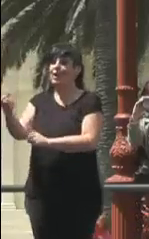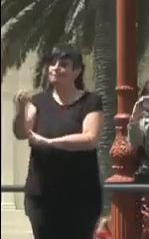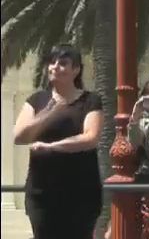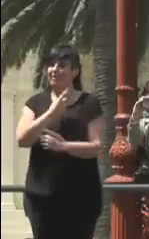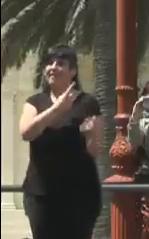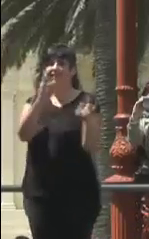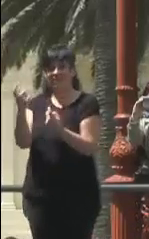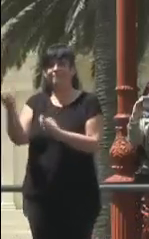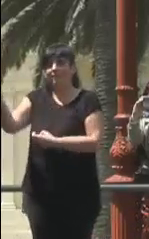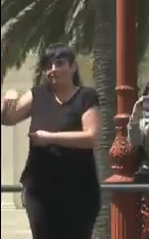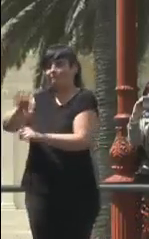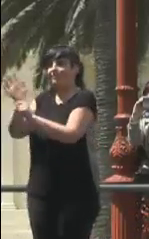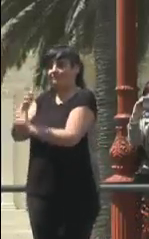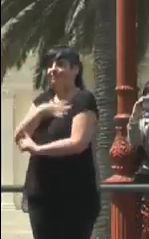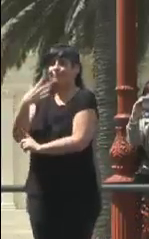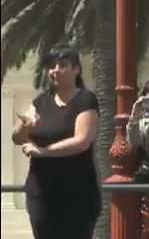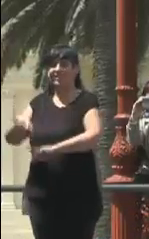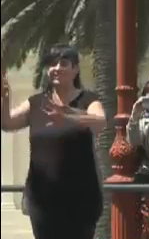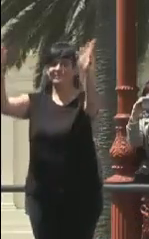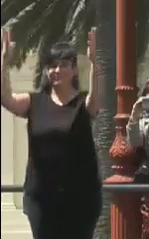está al alcance de nuestra mano.